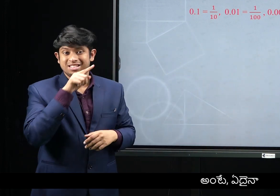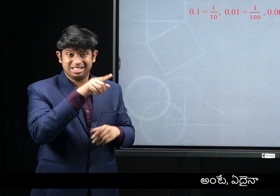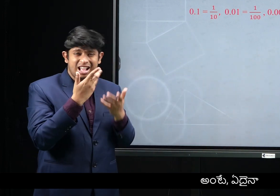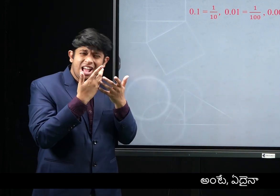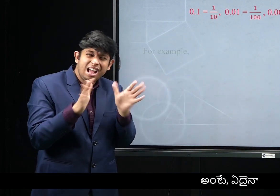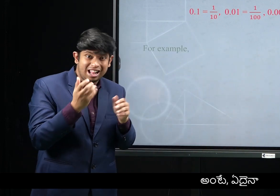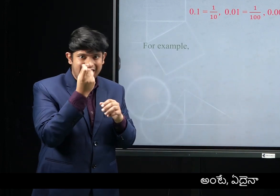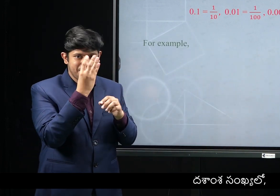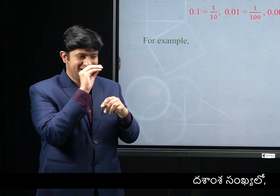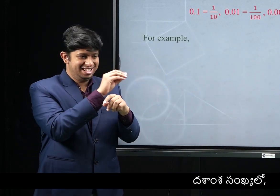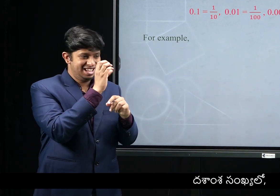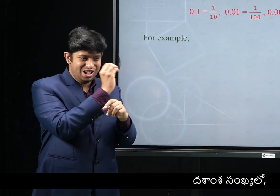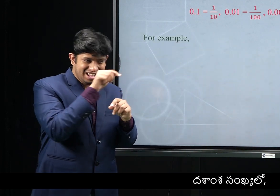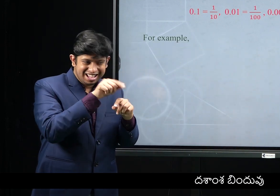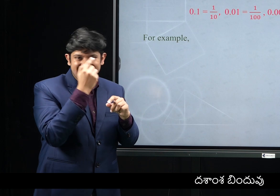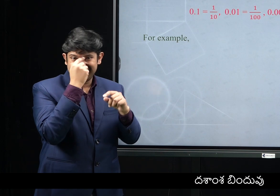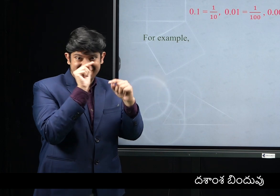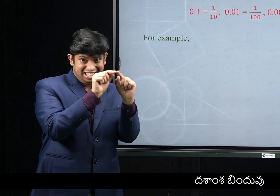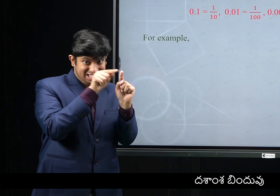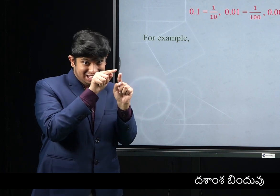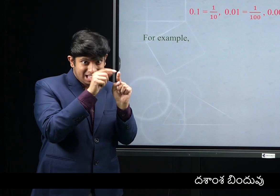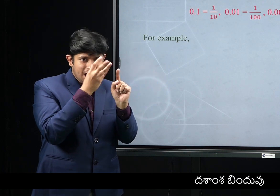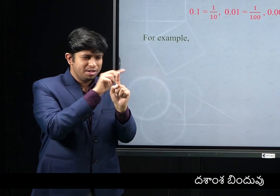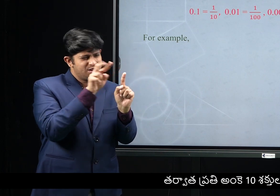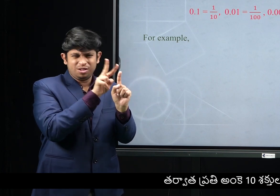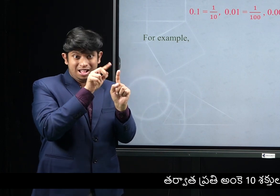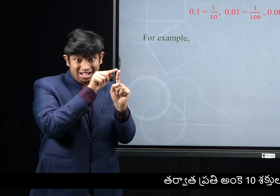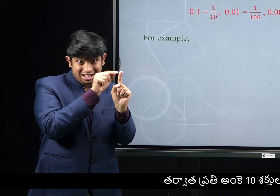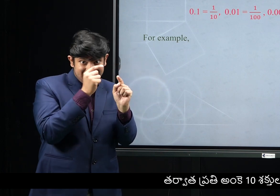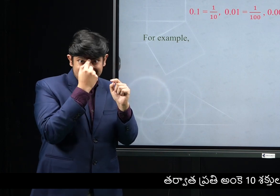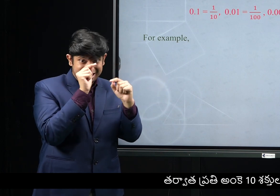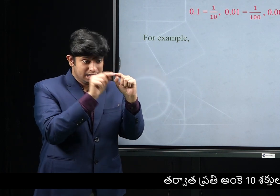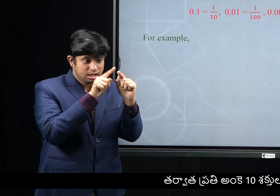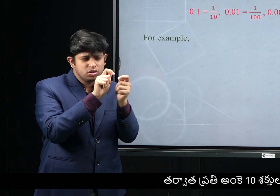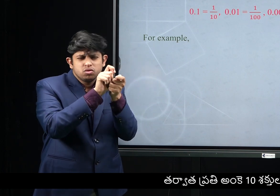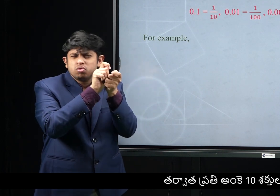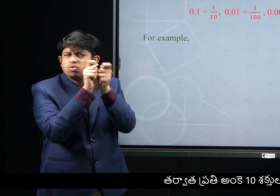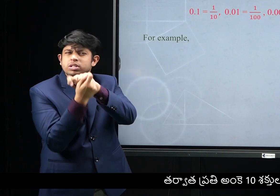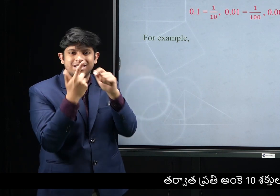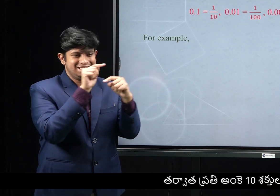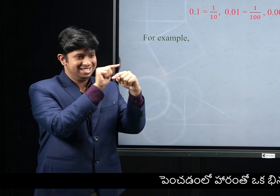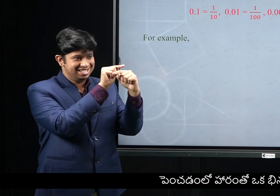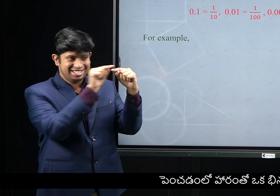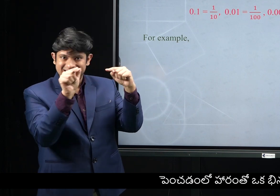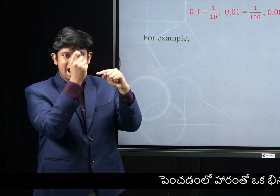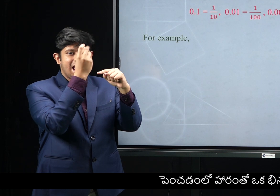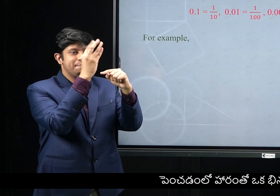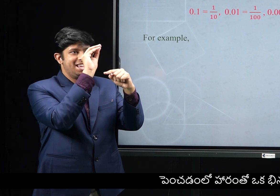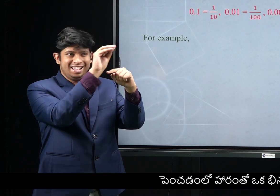అంటే ఏదైనా దశాంశ సంఖ్యలో దశాంశ బిందువు తర్వాత ప్రతి అంకె 10 శక్తులకు పెంచటంలో